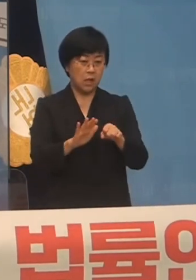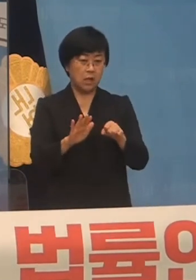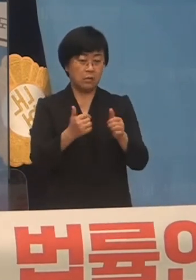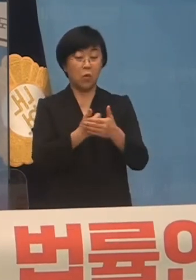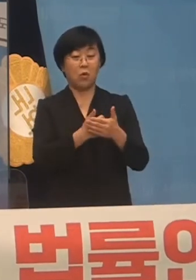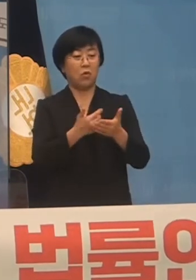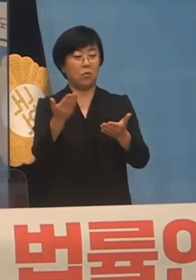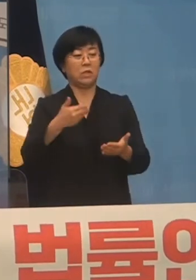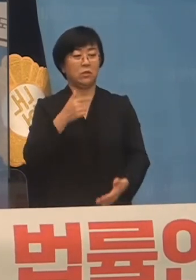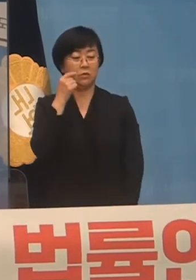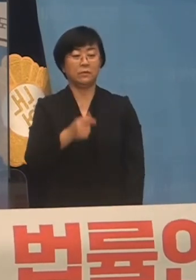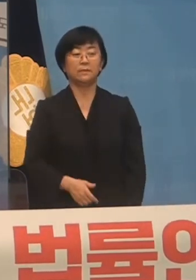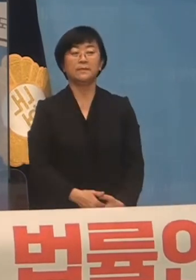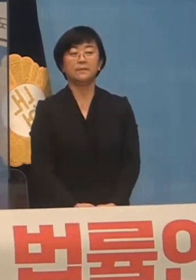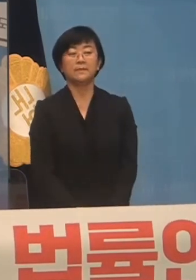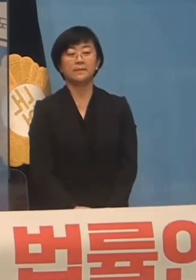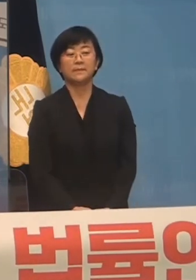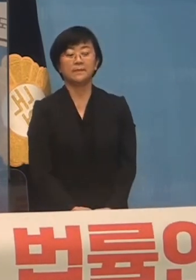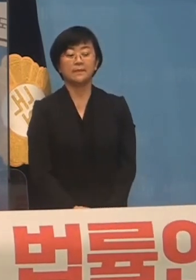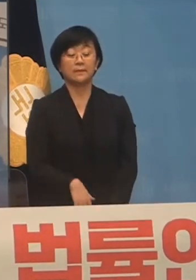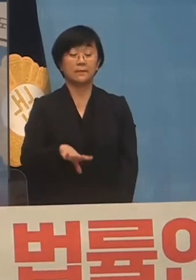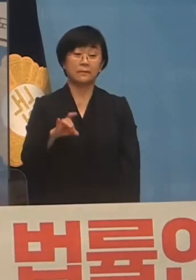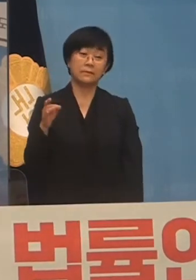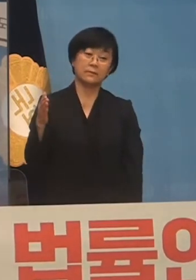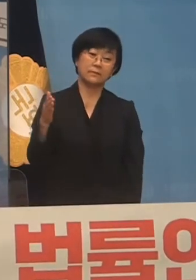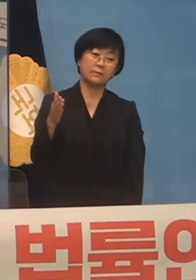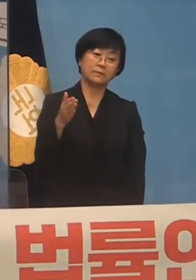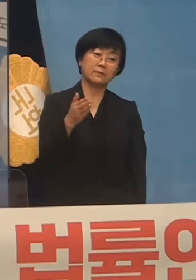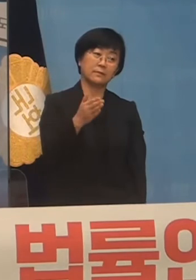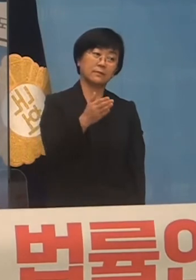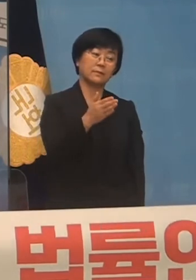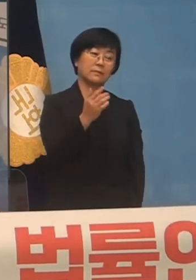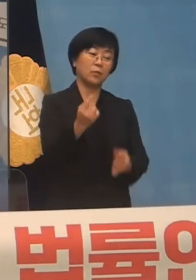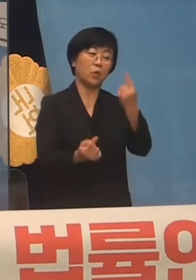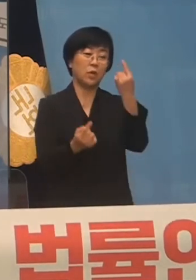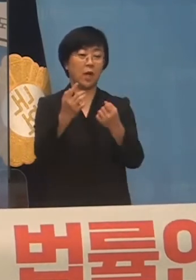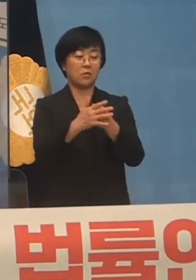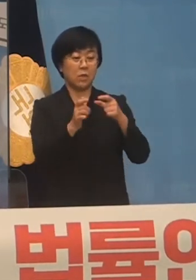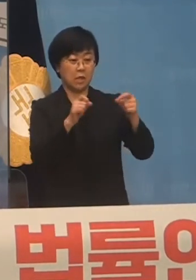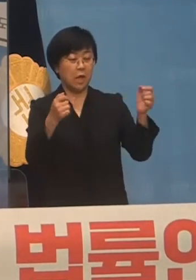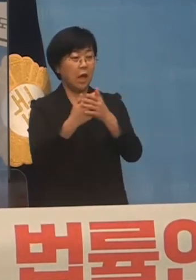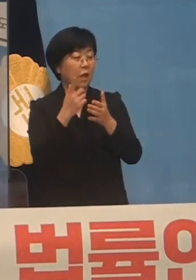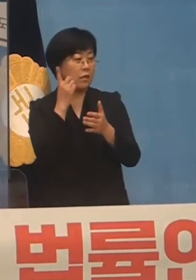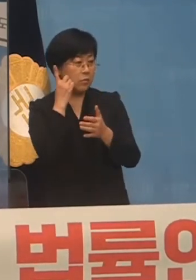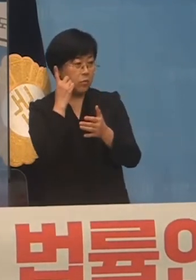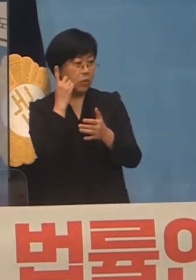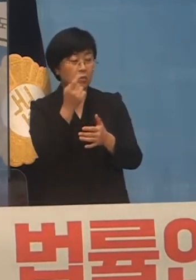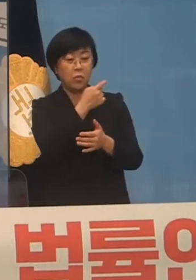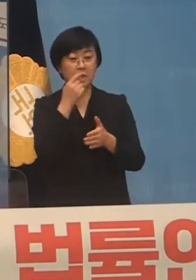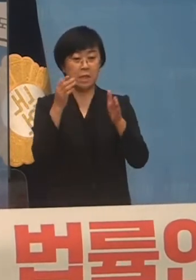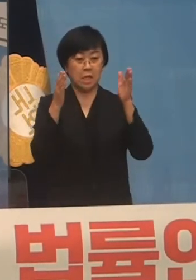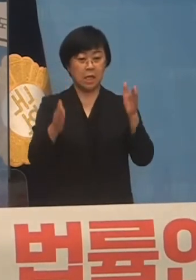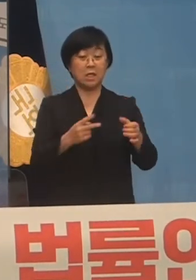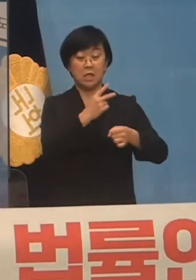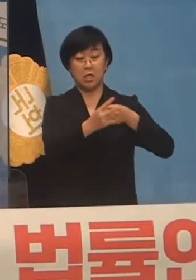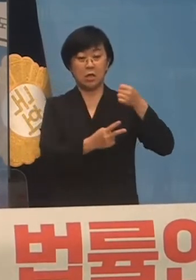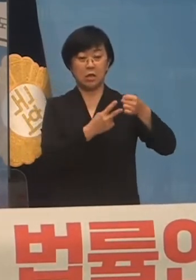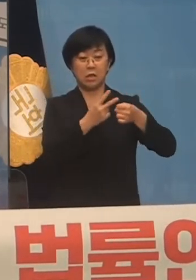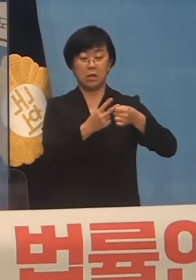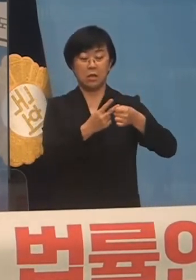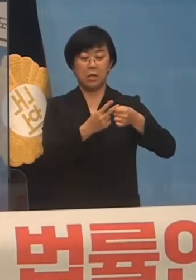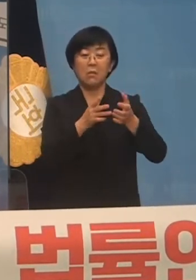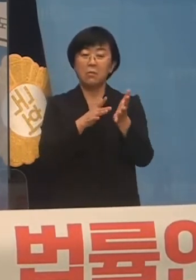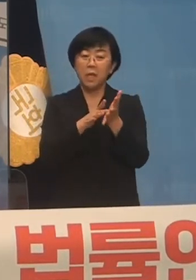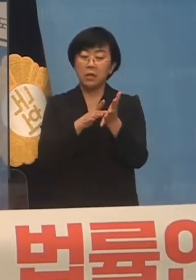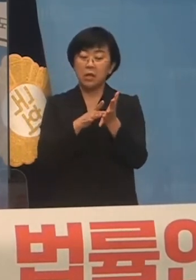다뤄지고 있지 않은 것이 현실입니다. 처음보다 이제 길어지긴 했는데 현재 스마트폰의 휴대폰 보증기간은 1년이고